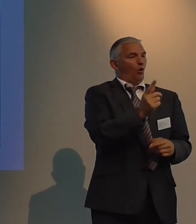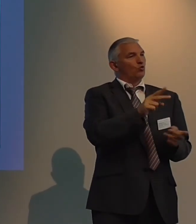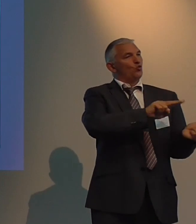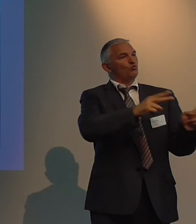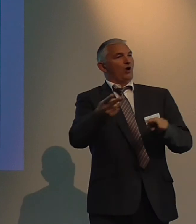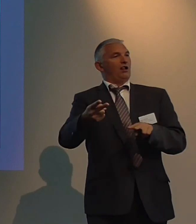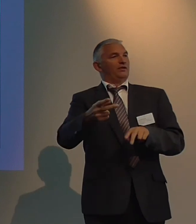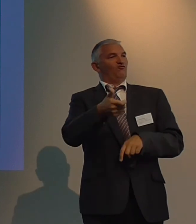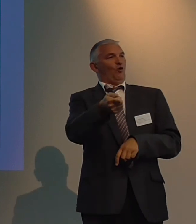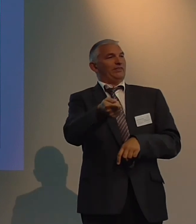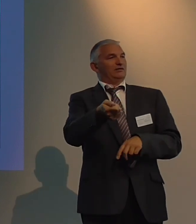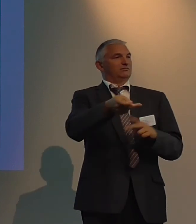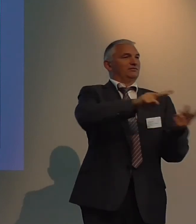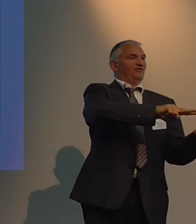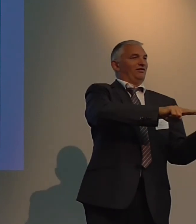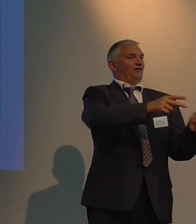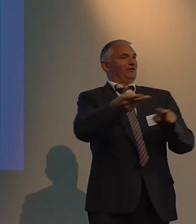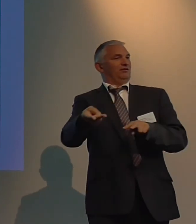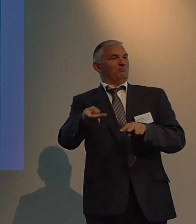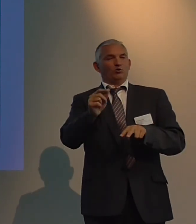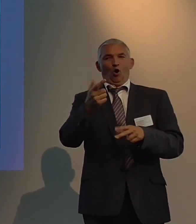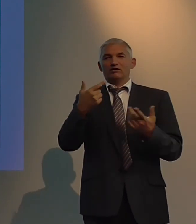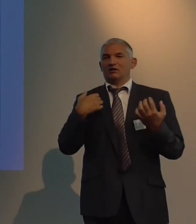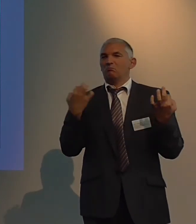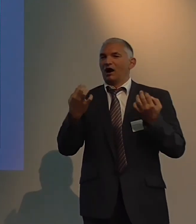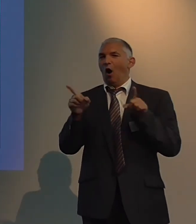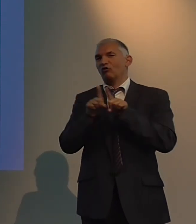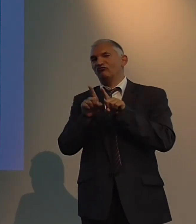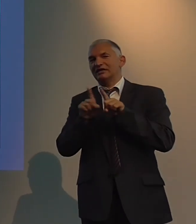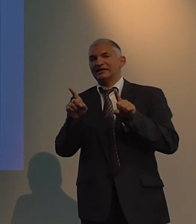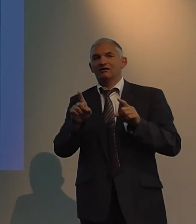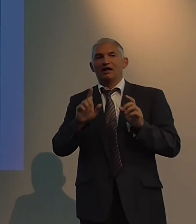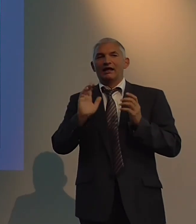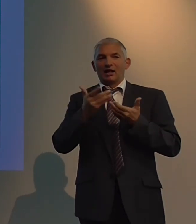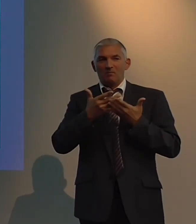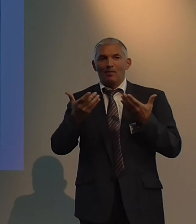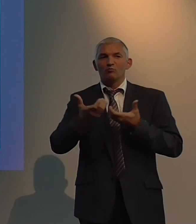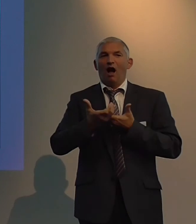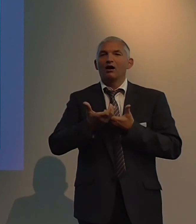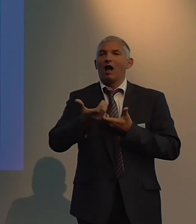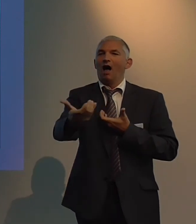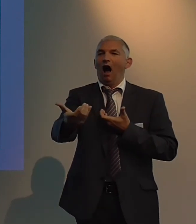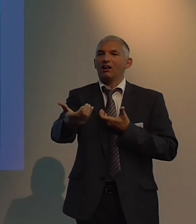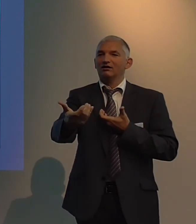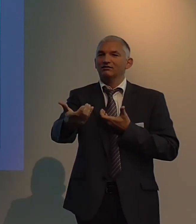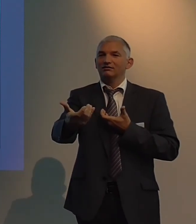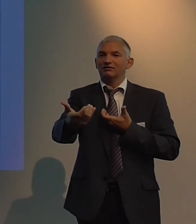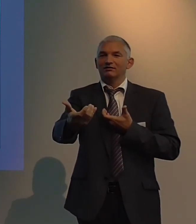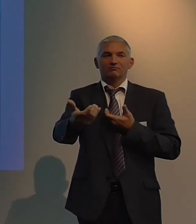der Fernsehsender gedacht, das findet nur im HBBTV statt. Aber ich möchte das eigentlich, dass Gebärdensprache auf